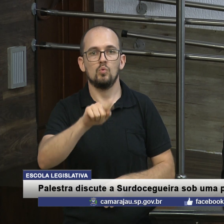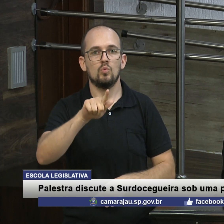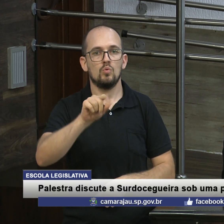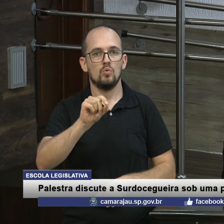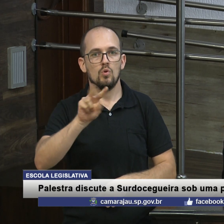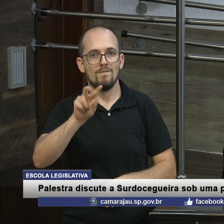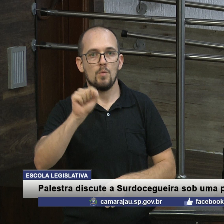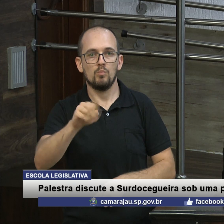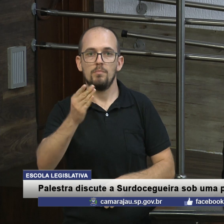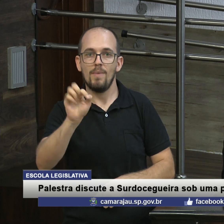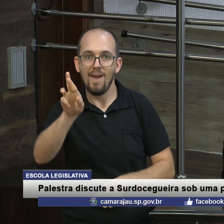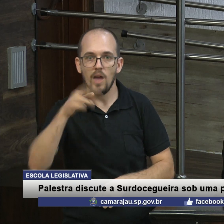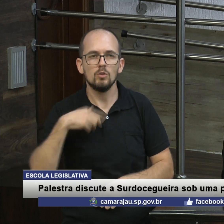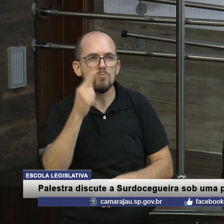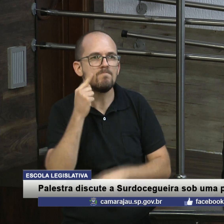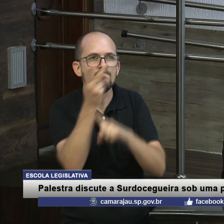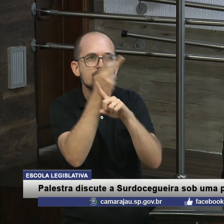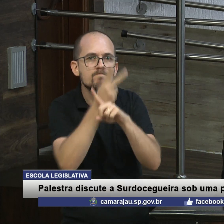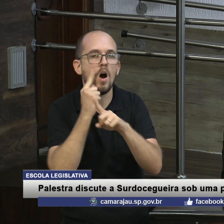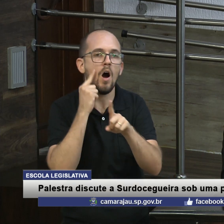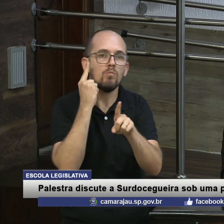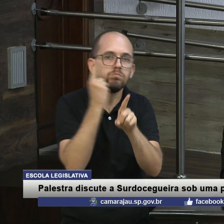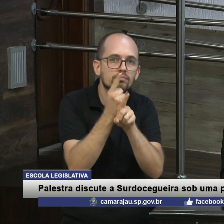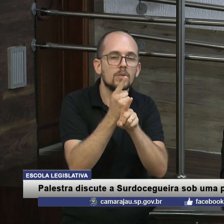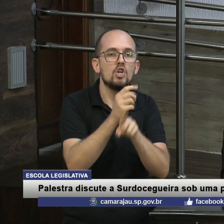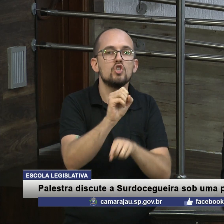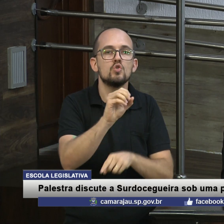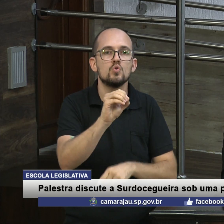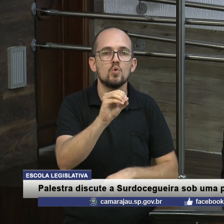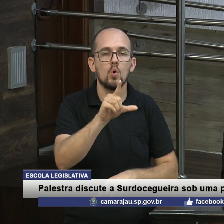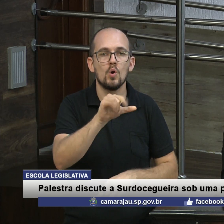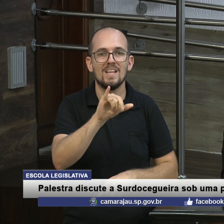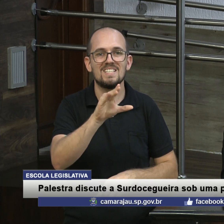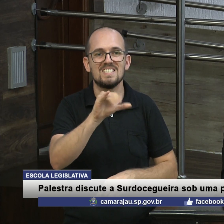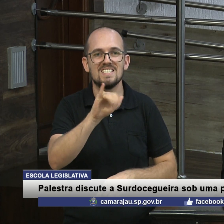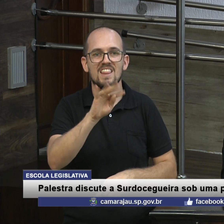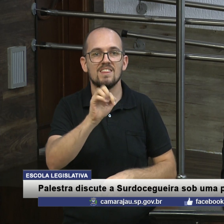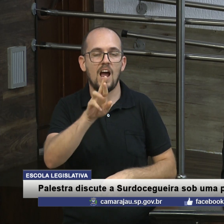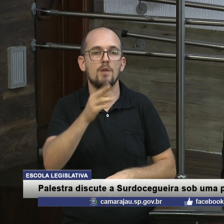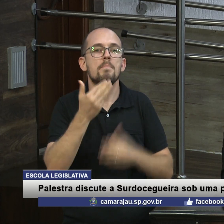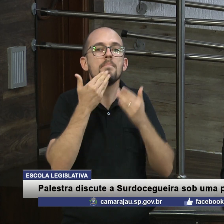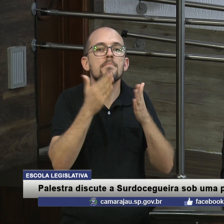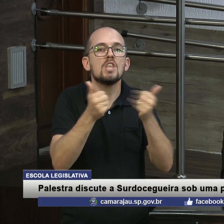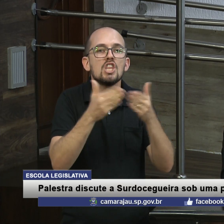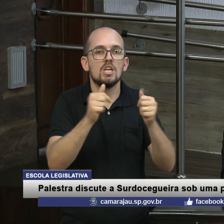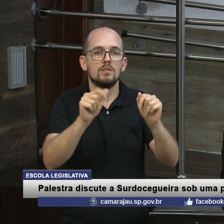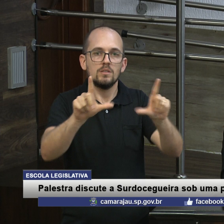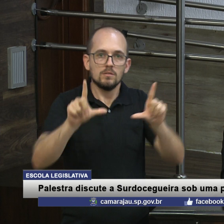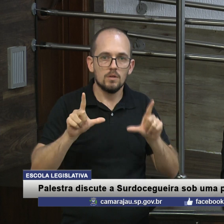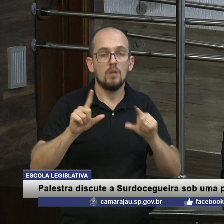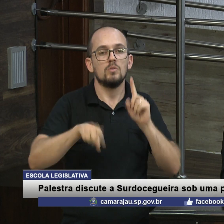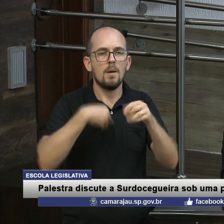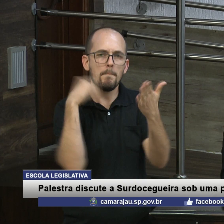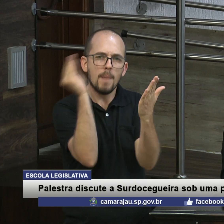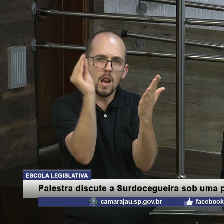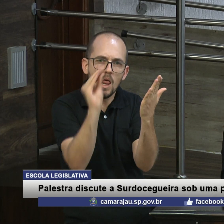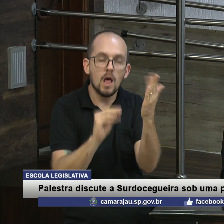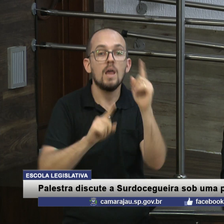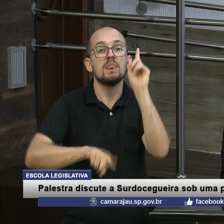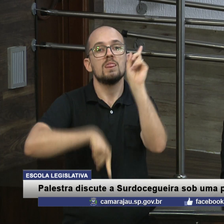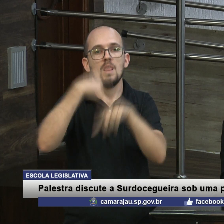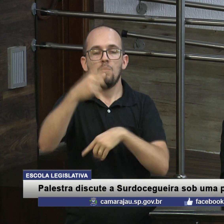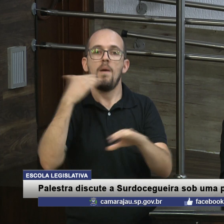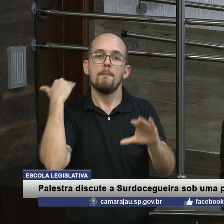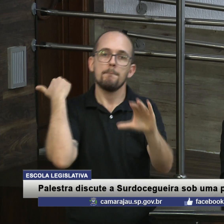www.camarajaú.sp.gov.br e clicar no link fazendo a solicitação. Lá vocês vão preencher os dados pessoais e depois a Câmara Municipal irá encaminhar por